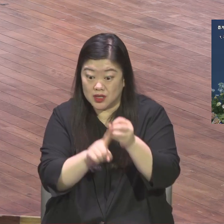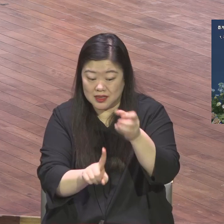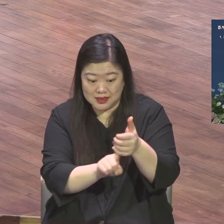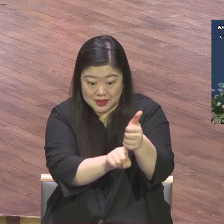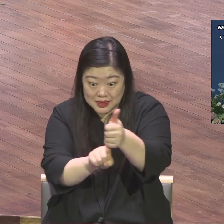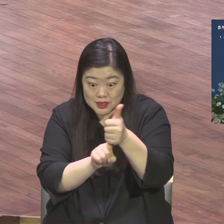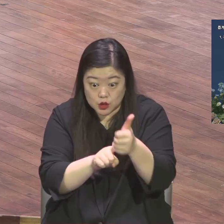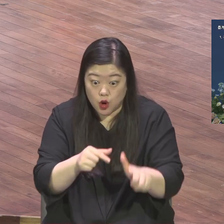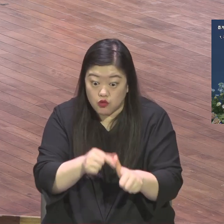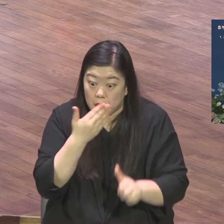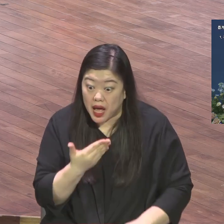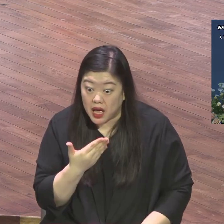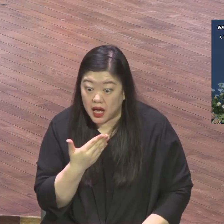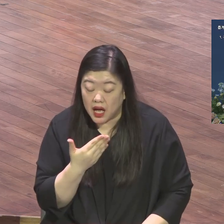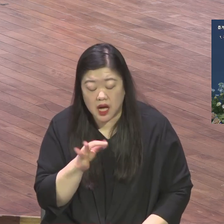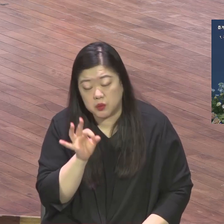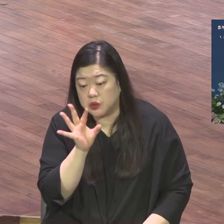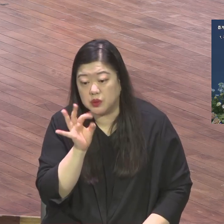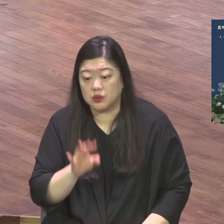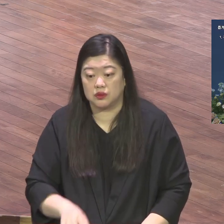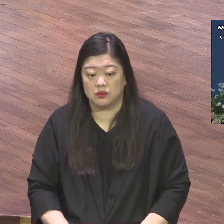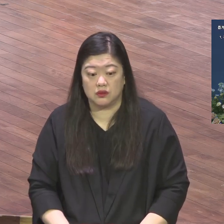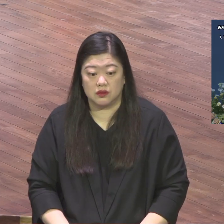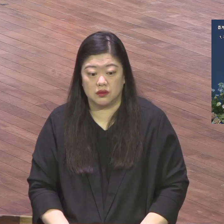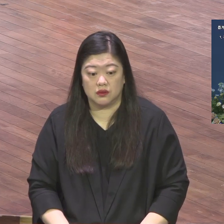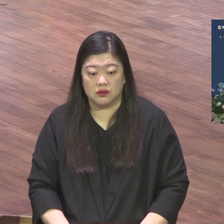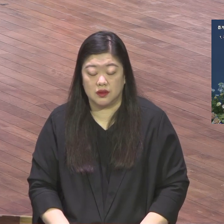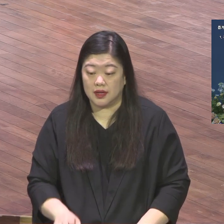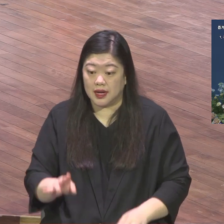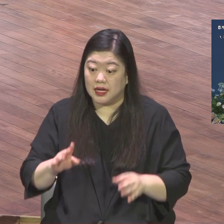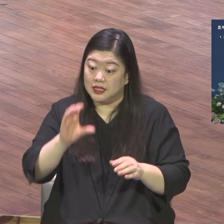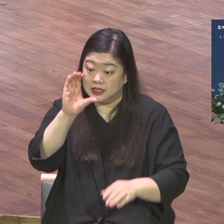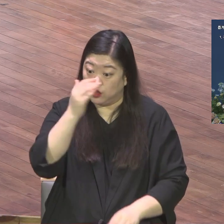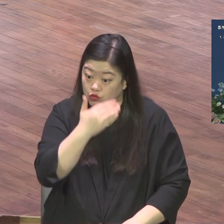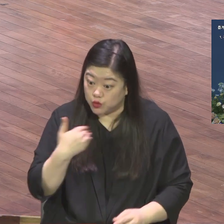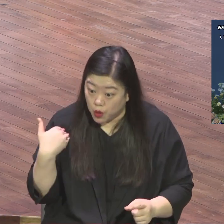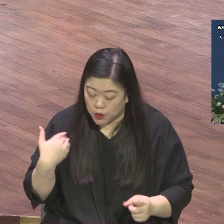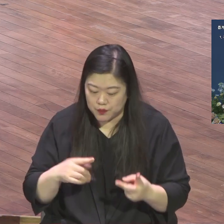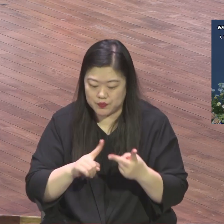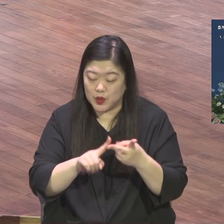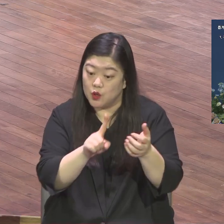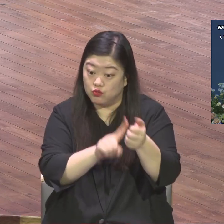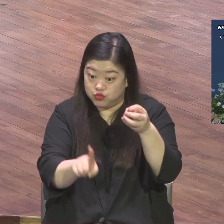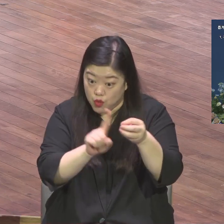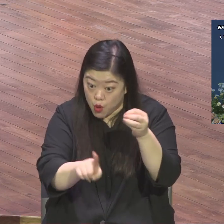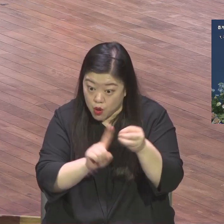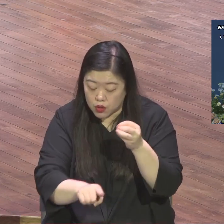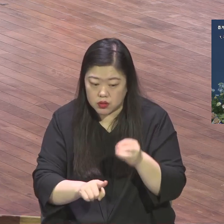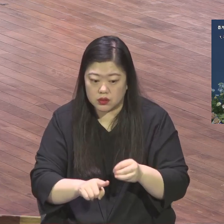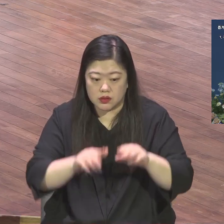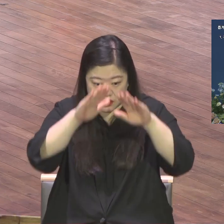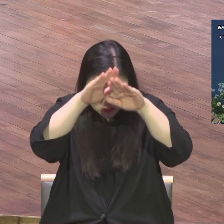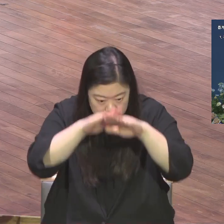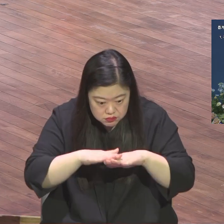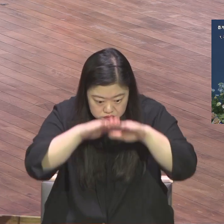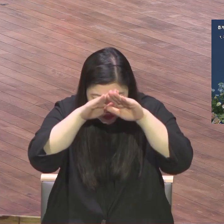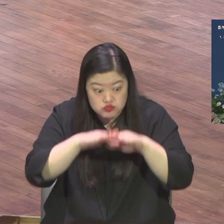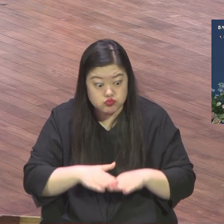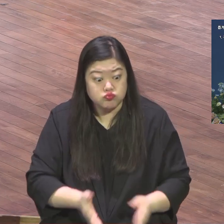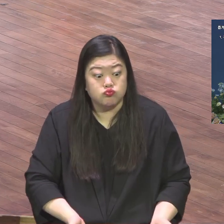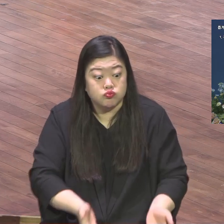거예요. 제사 지내고 다 합니다. 똑같은 거예요. 이름만 걸쳐놓고 완전히